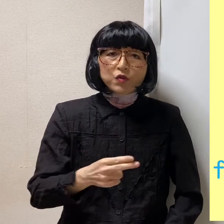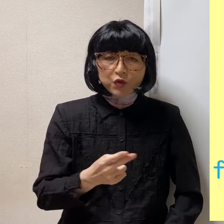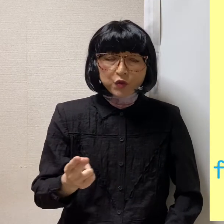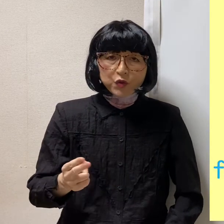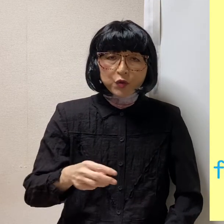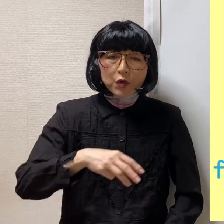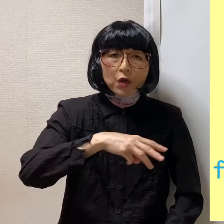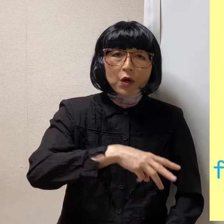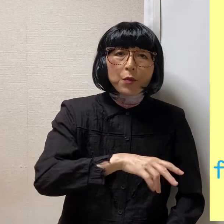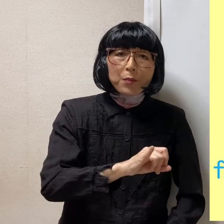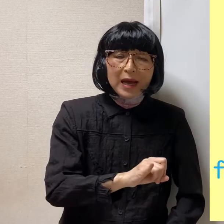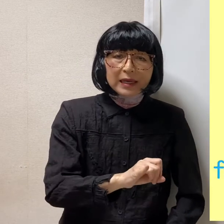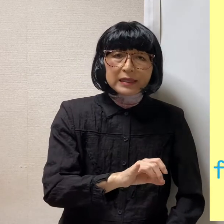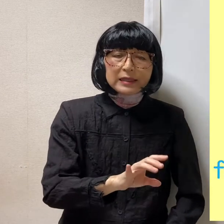I found my key.